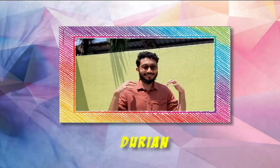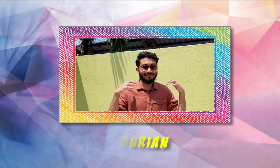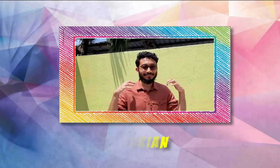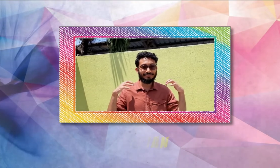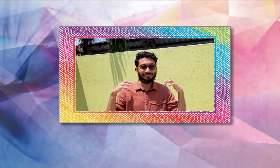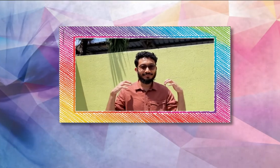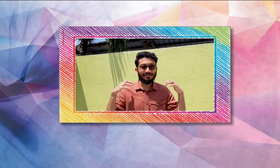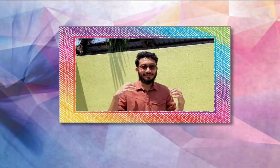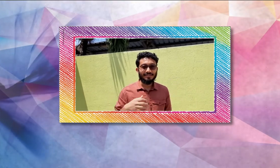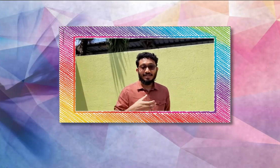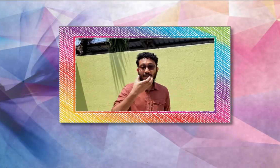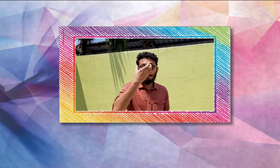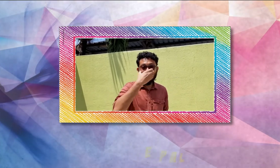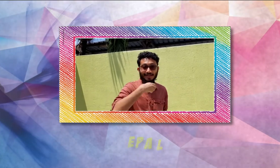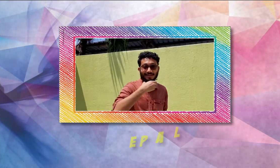hai hai di kepala